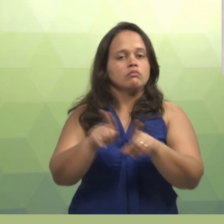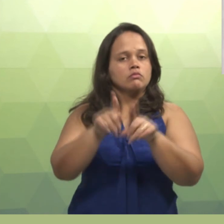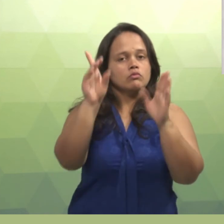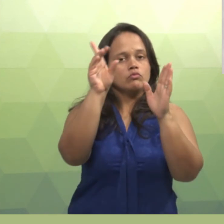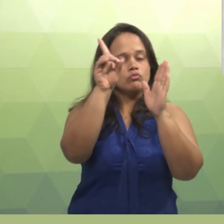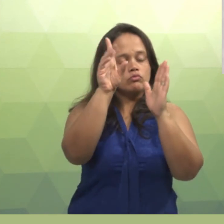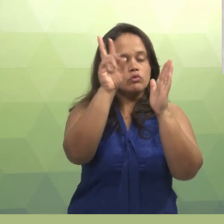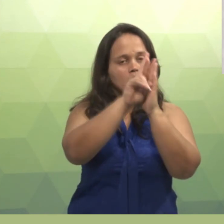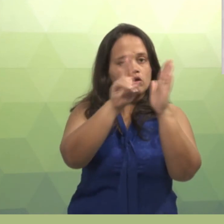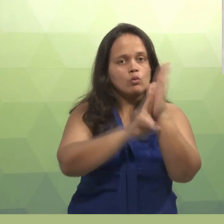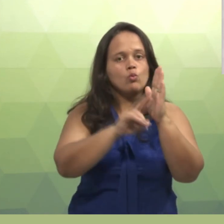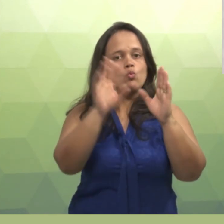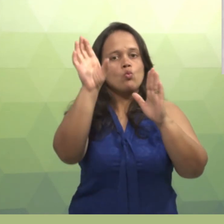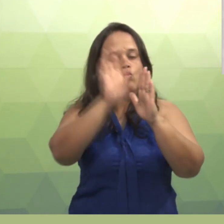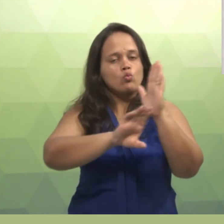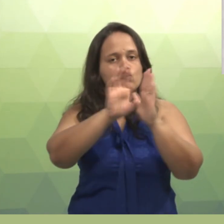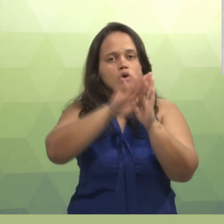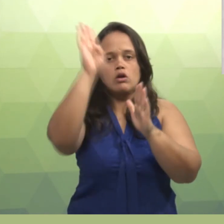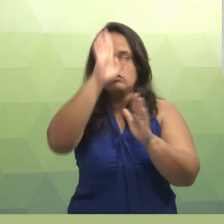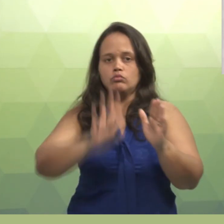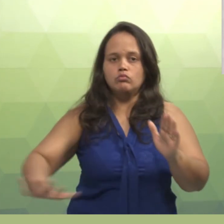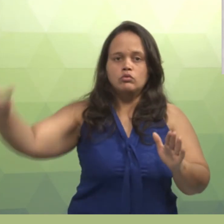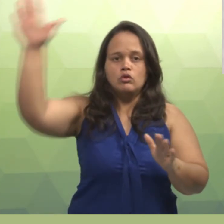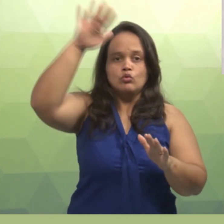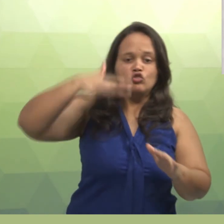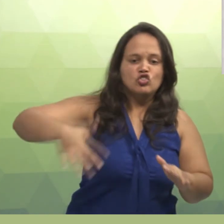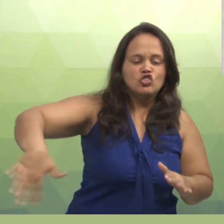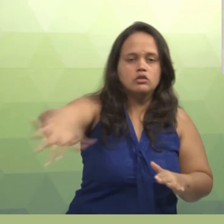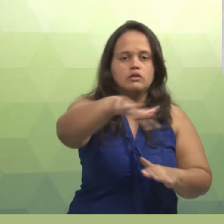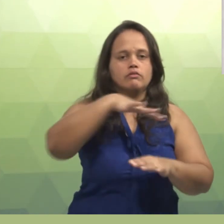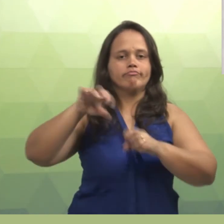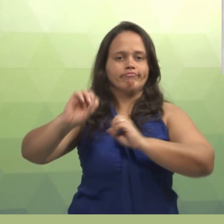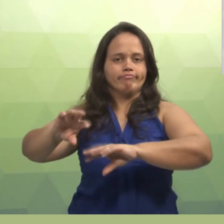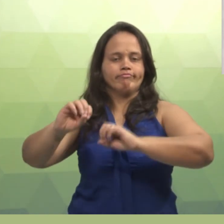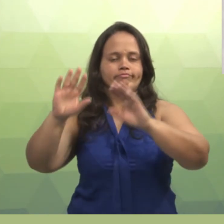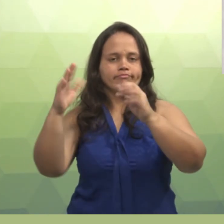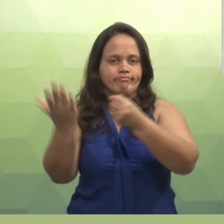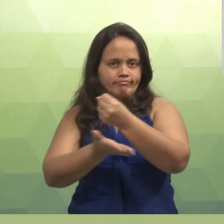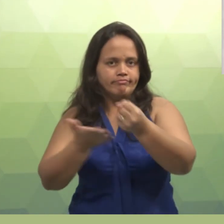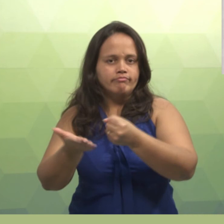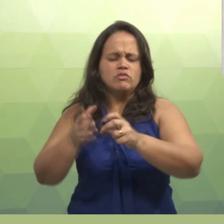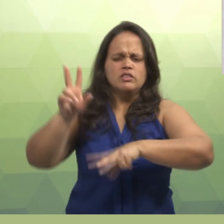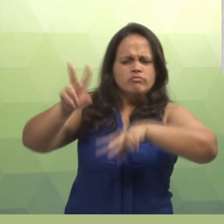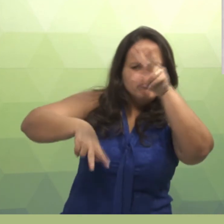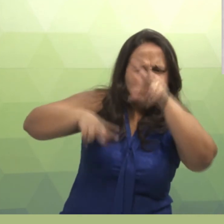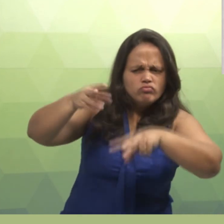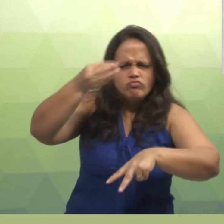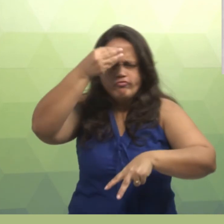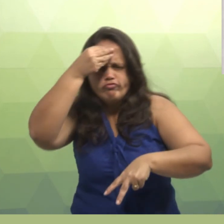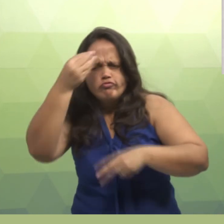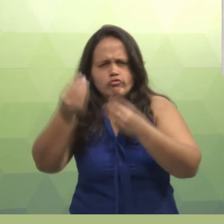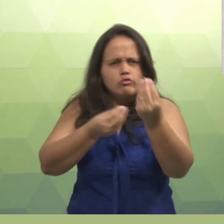básica. Analisamos e compreendemos a sua trajetória no contexto da legalidade brasileira.